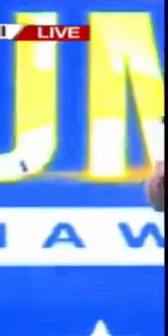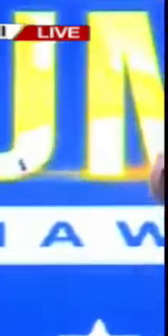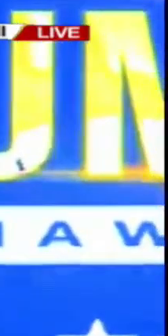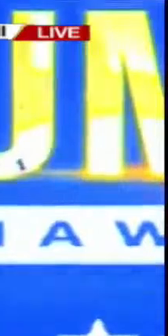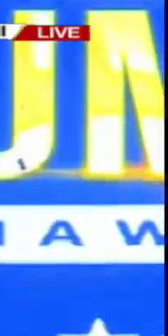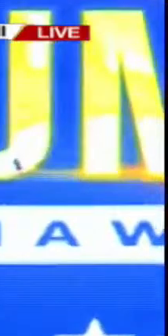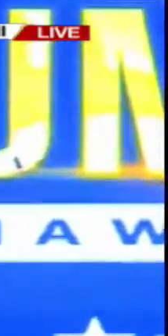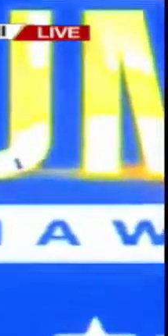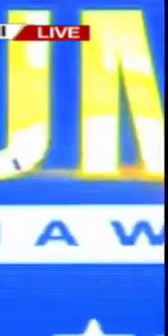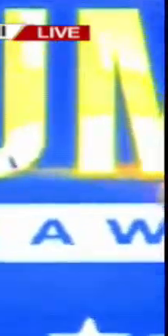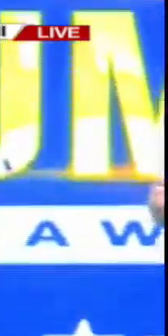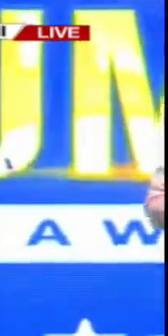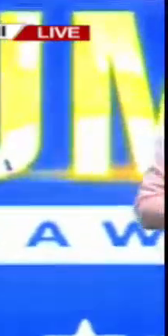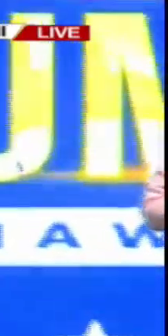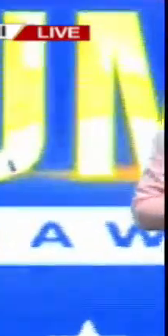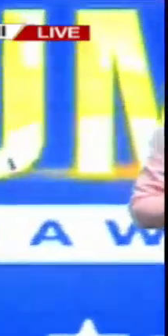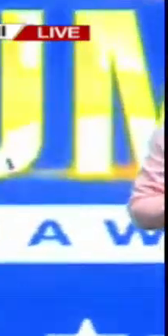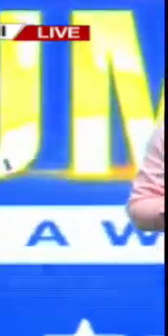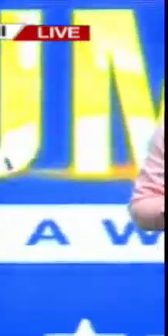Azimio!